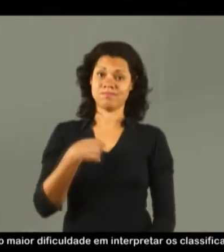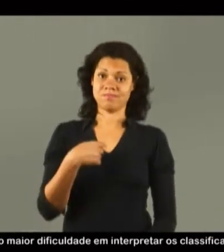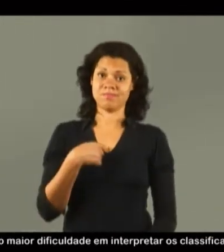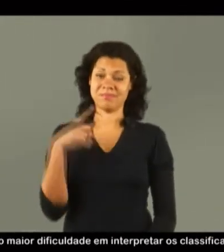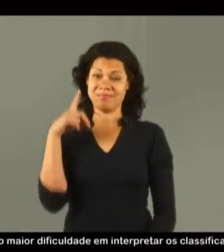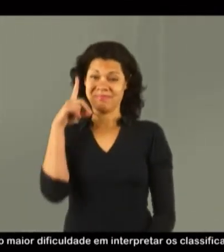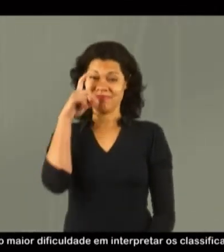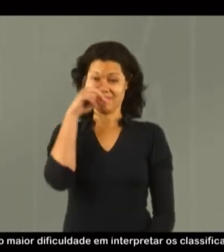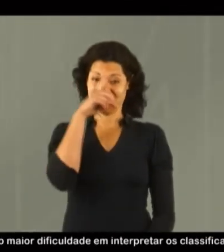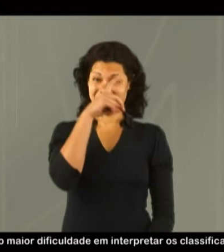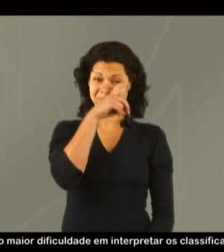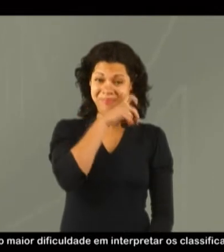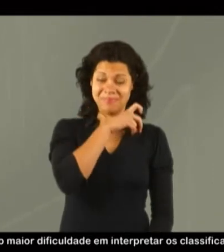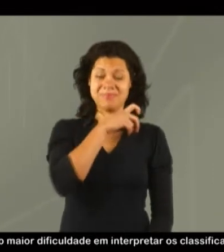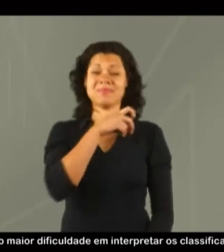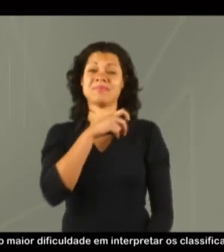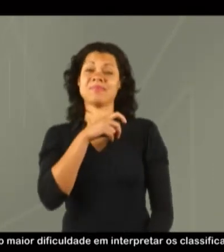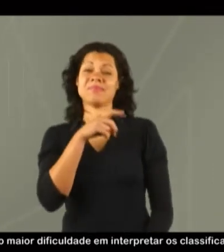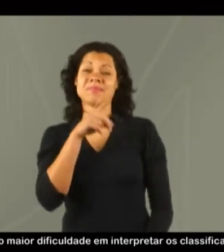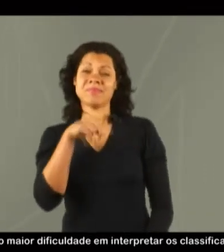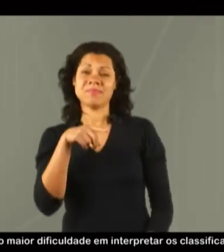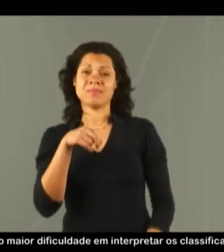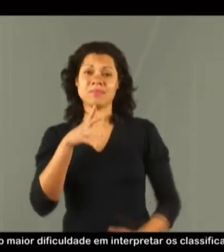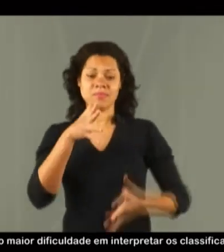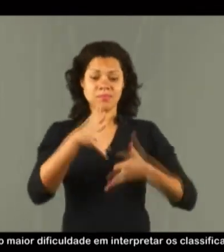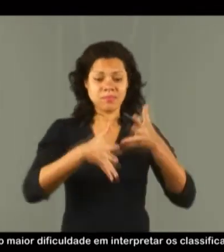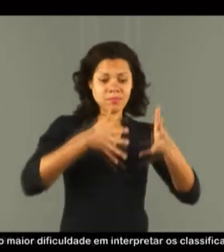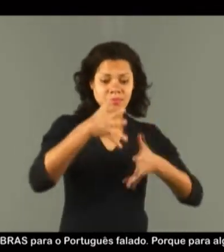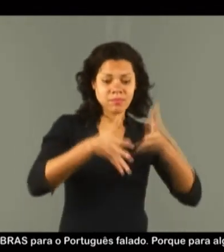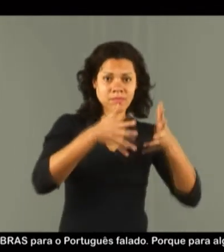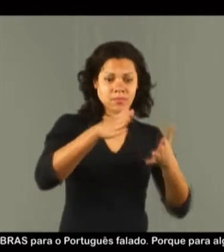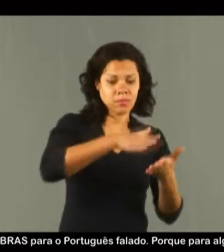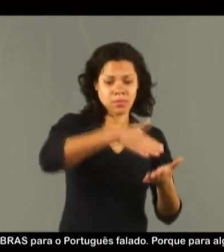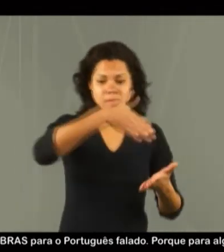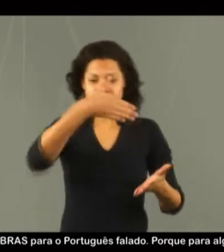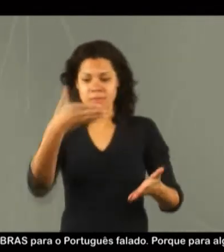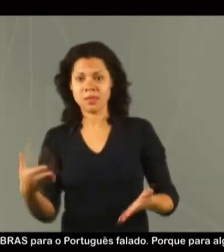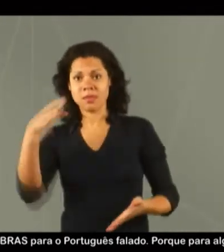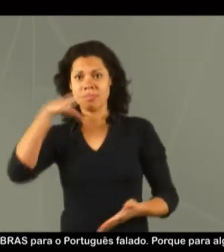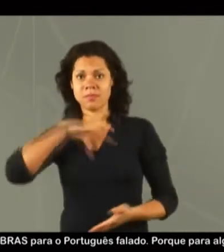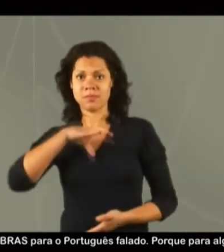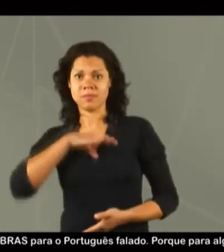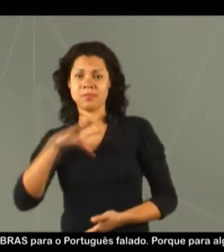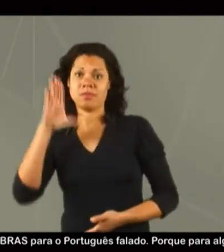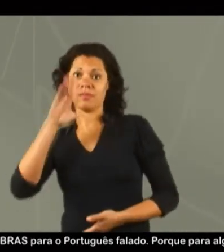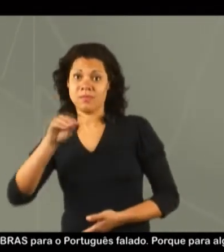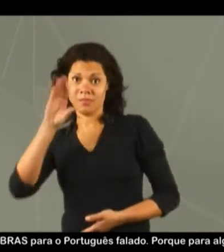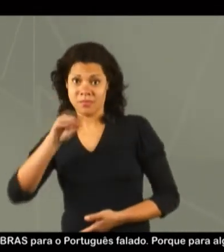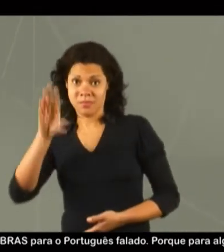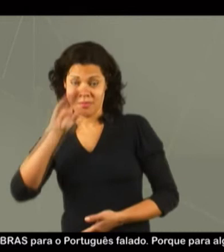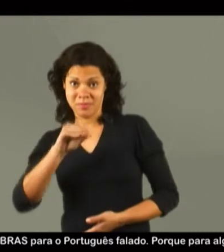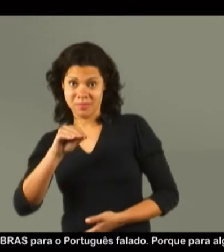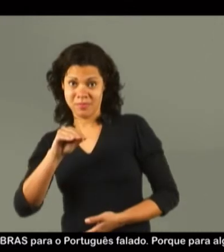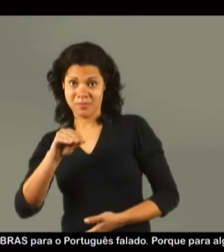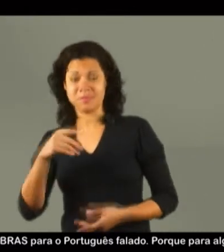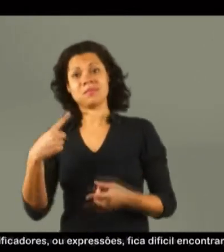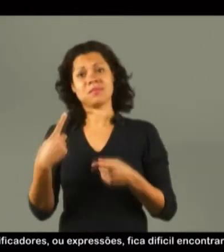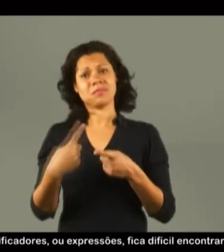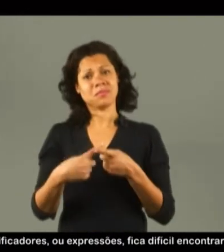Eu sinto maior dificuldade em interpretar os classificadores em Libras para o português falado, porque para alguns